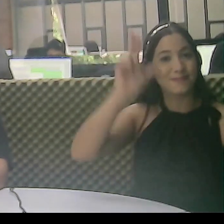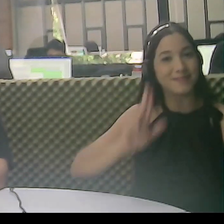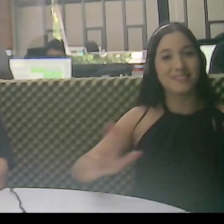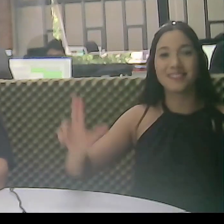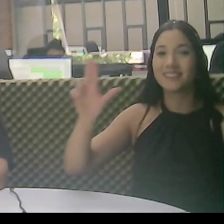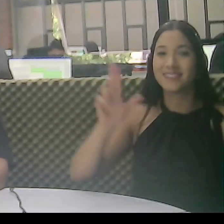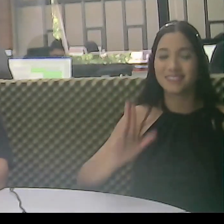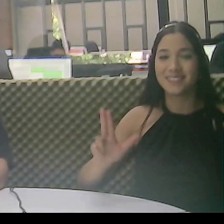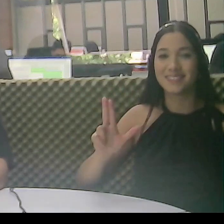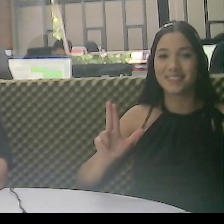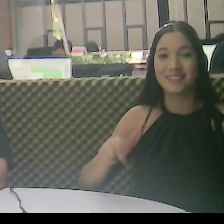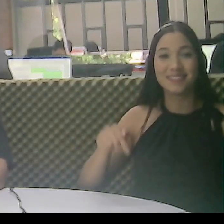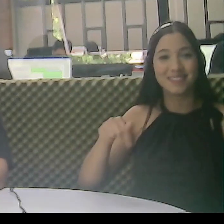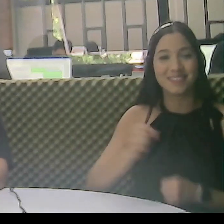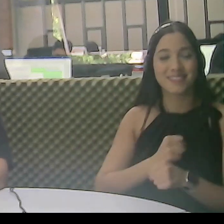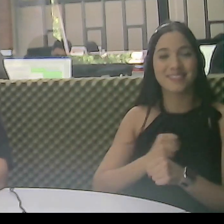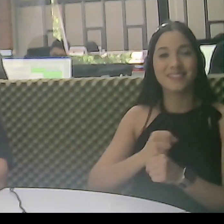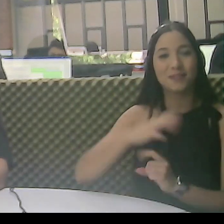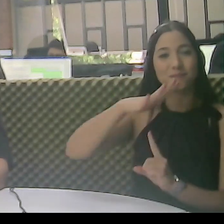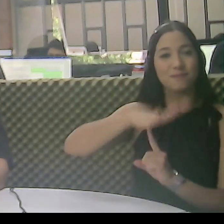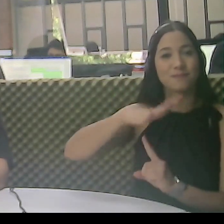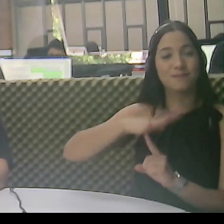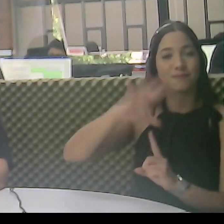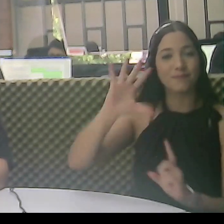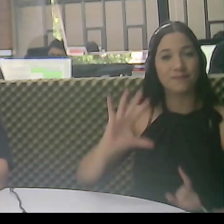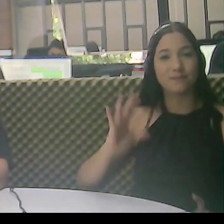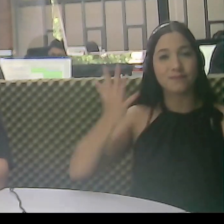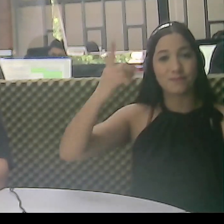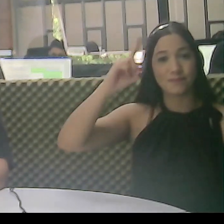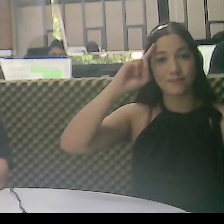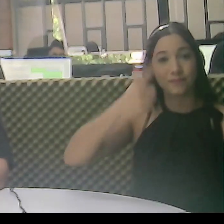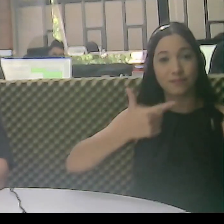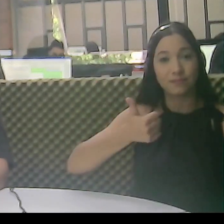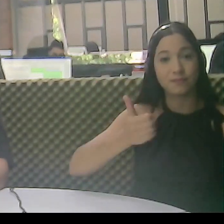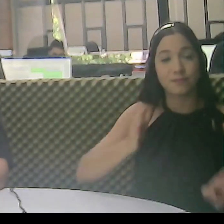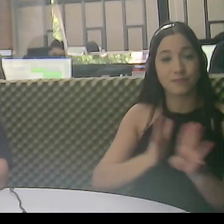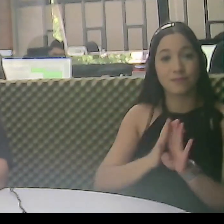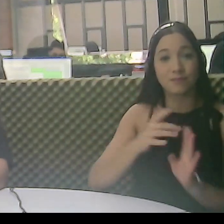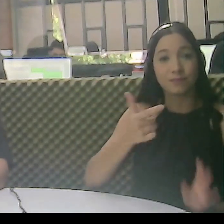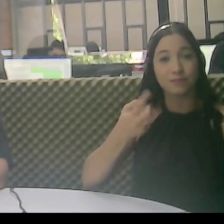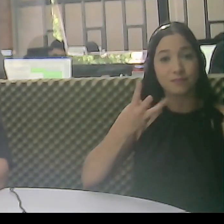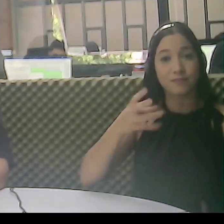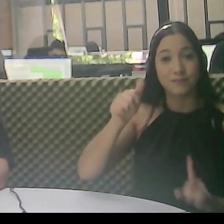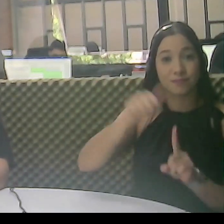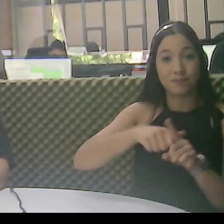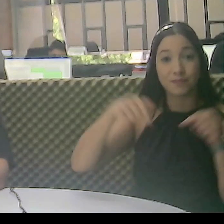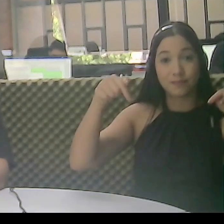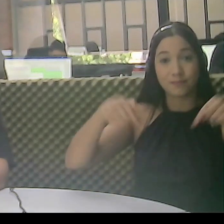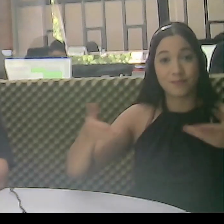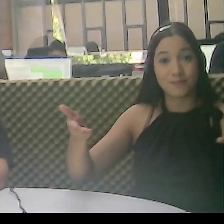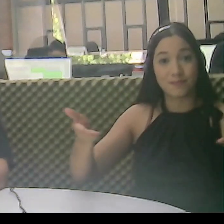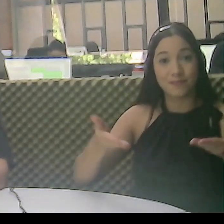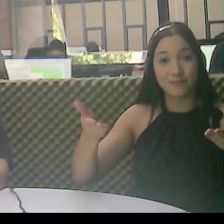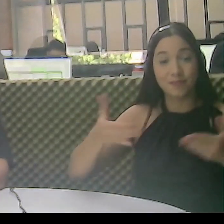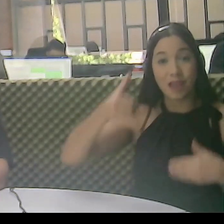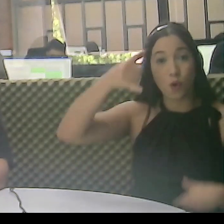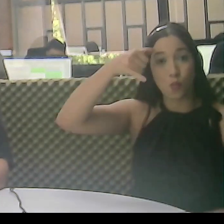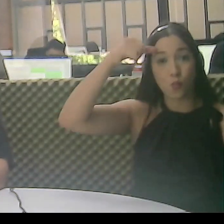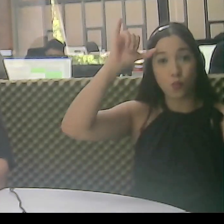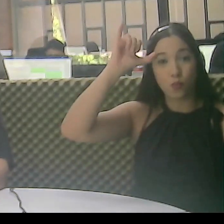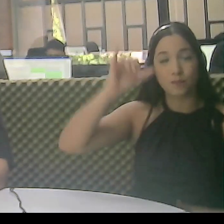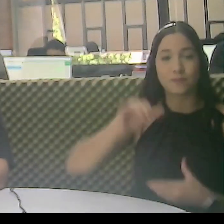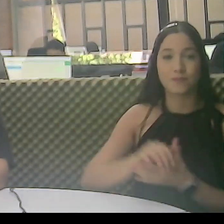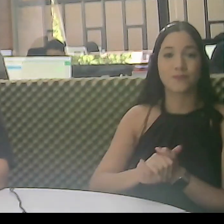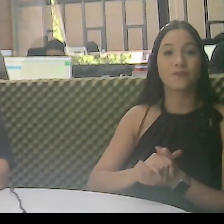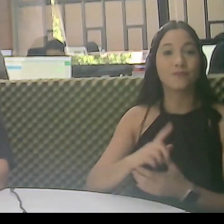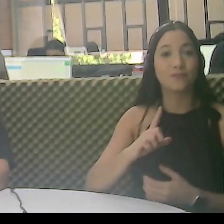Uberlândia. A edição deste ano da feira será realizada entre os dias 21 e 24 deste mês no Parque de Exposições do Camaro